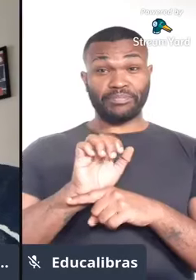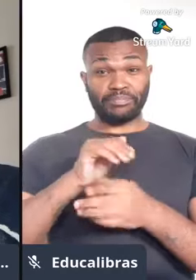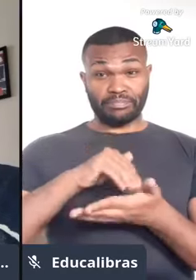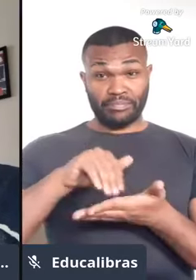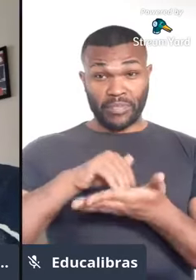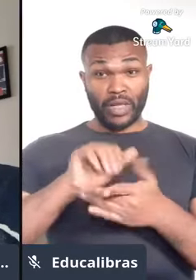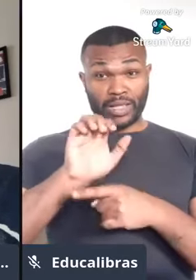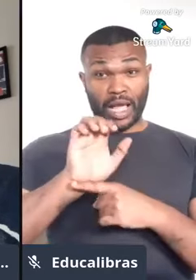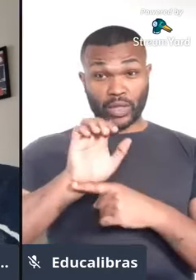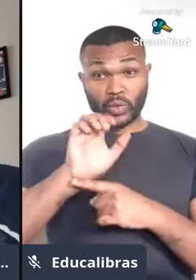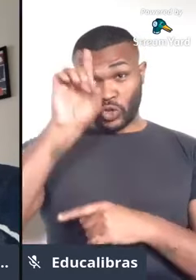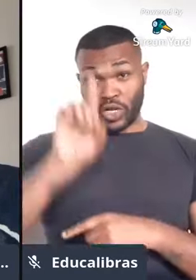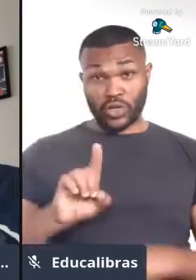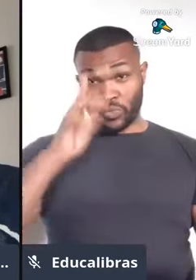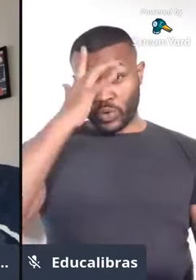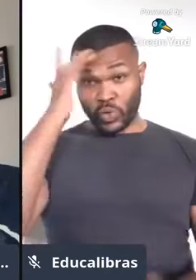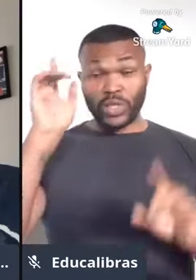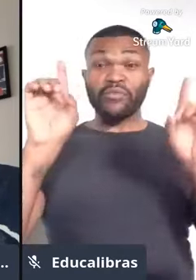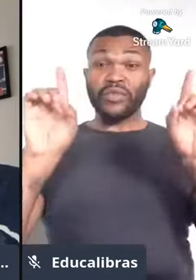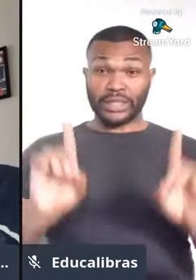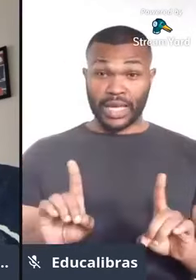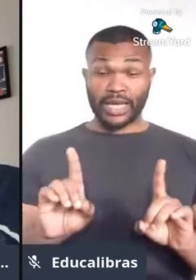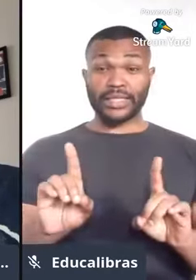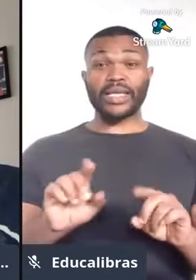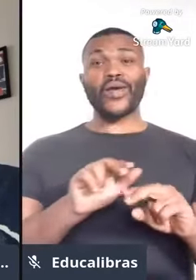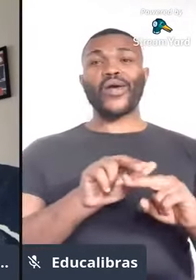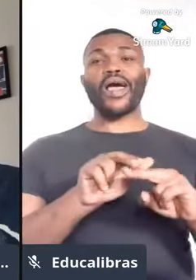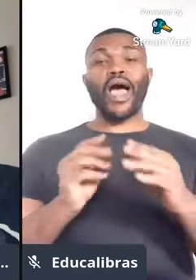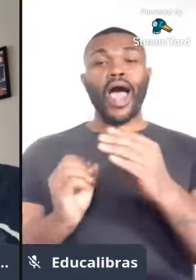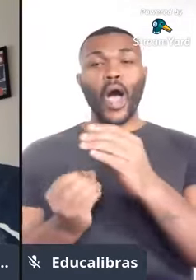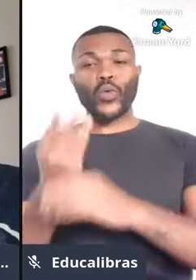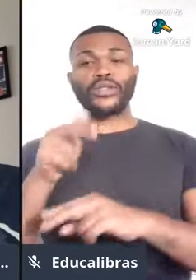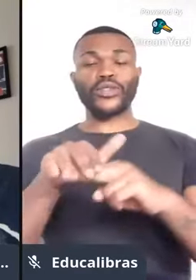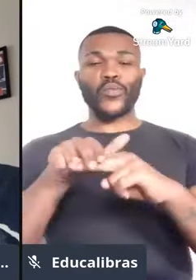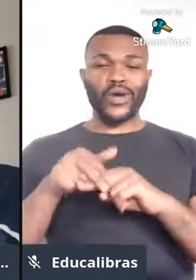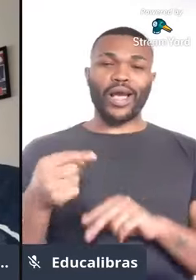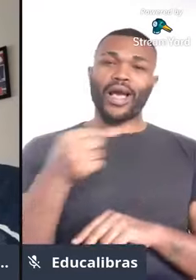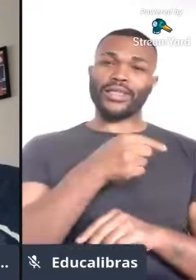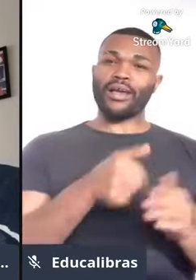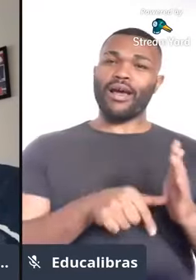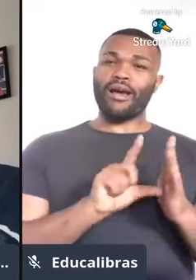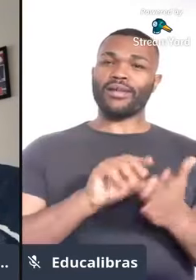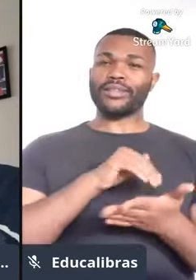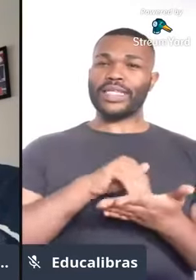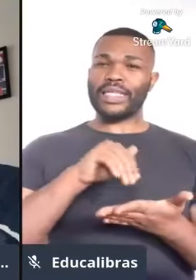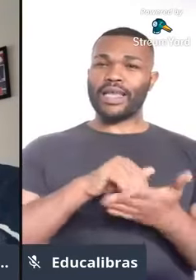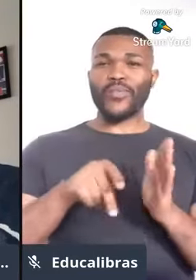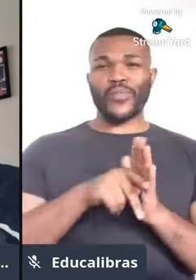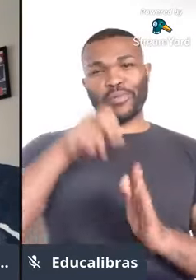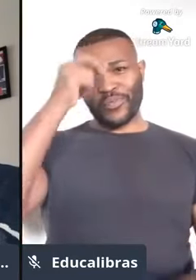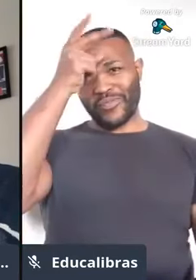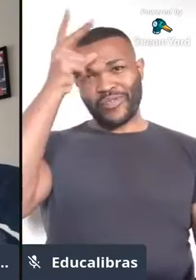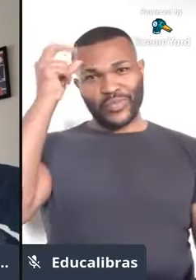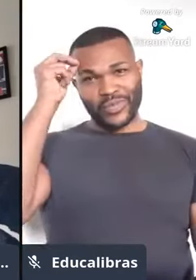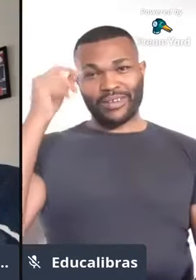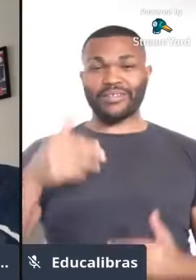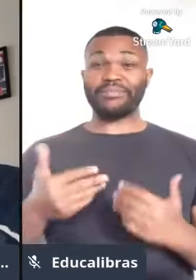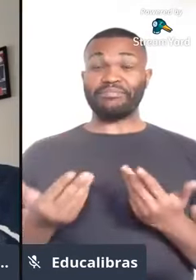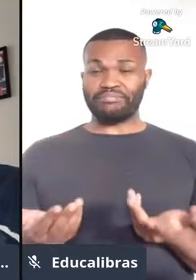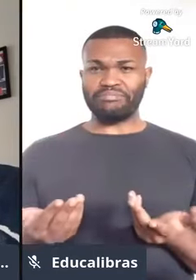aqui de São Paulo também é fruto desse trabalho dessa nossa Secretaria Municipal. Então, eu